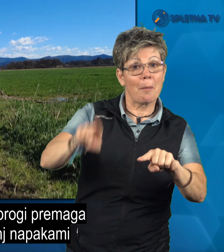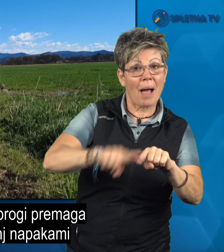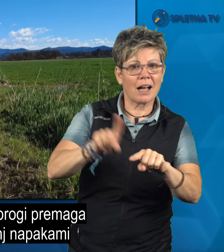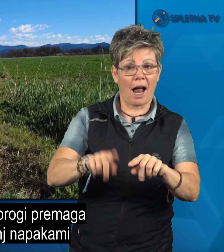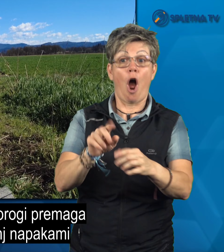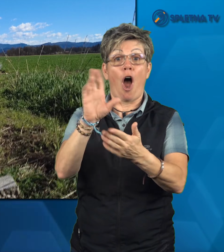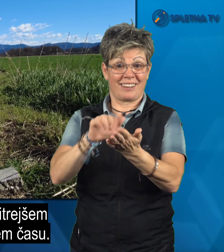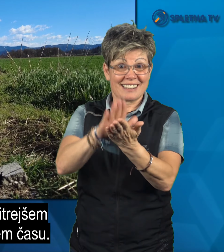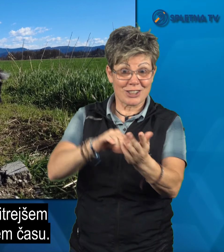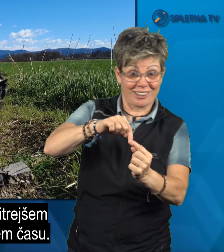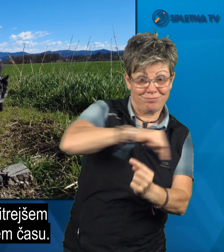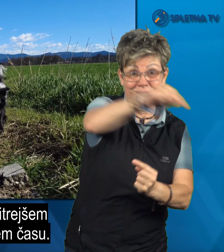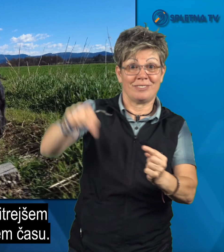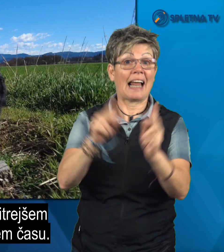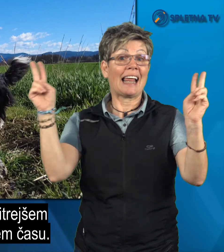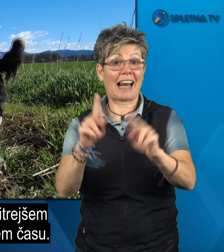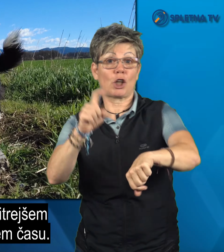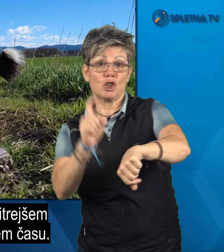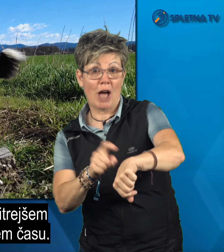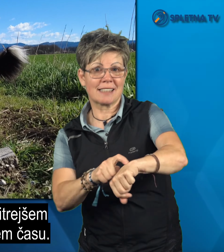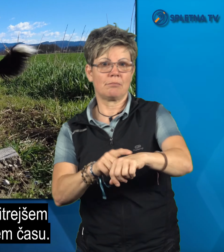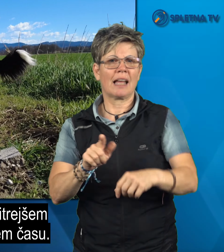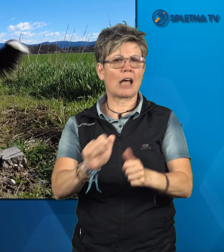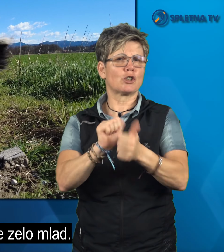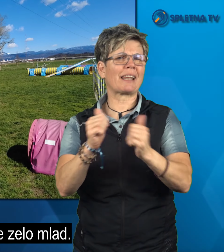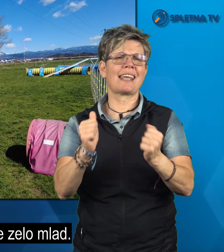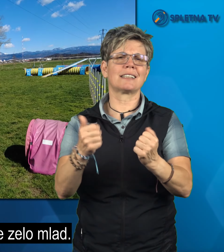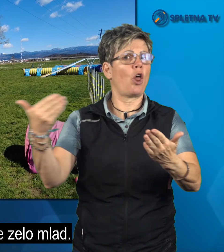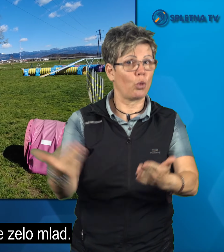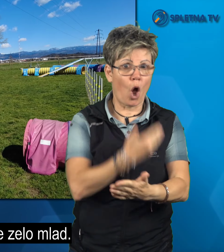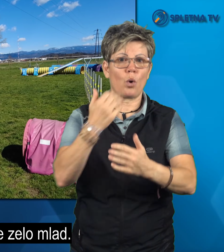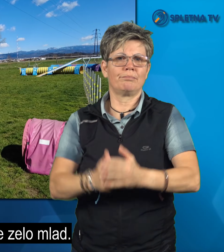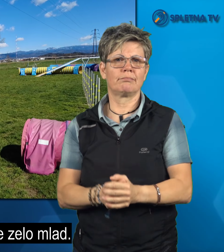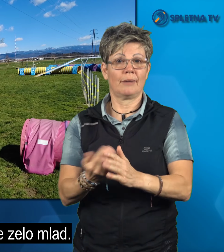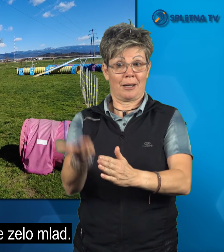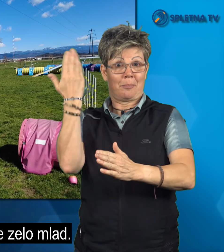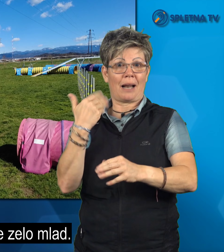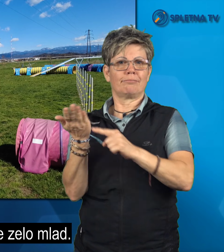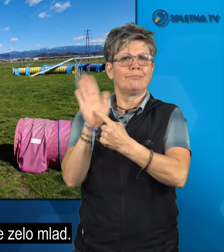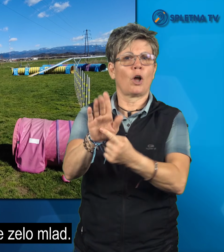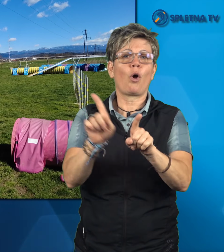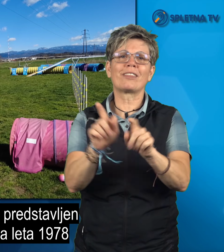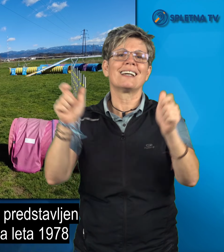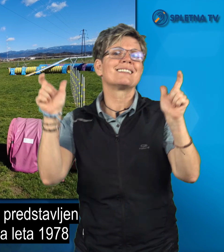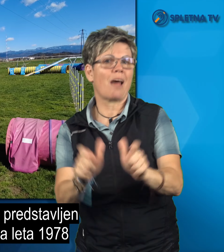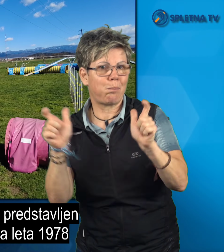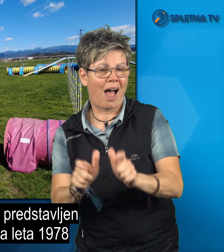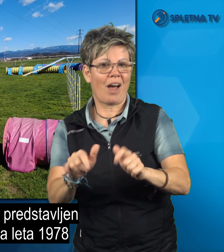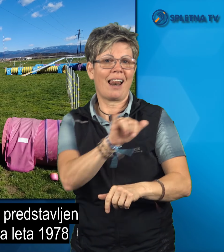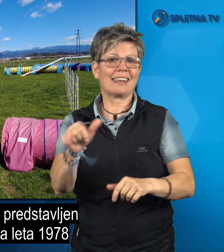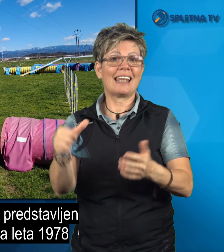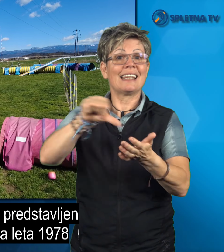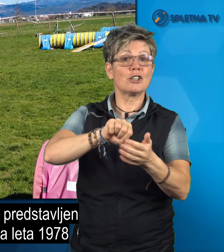ovire na progi premaga s čim manj napakami v najhitrejšem možnem času. Ta šport je